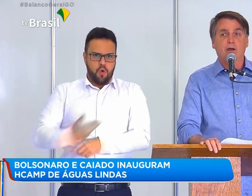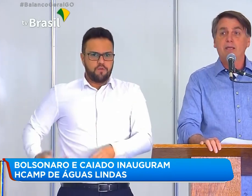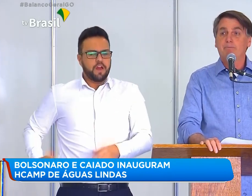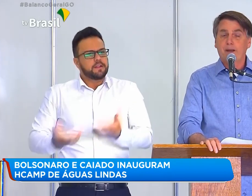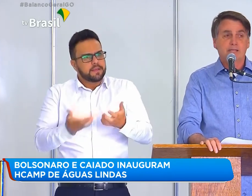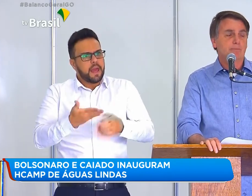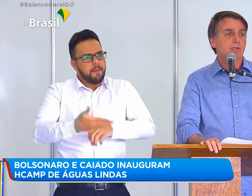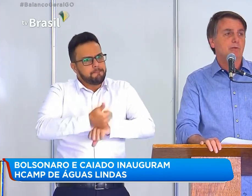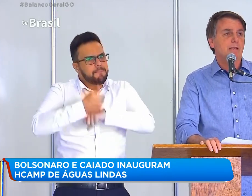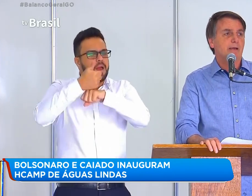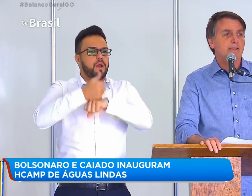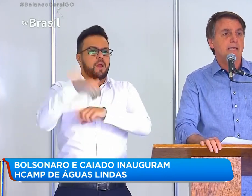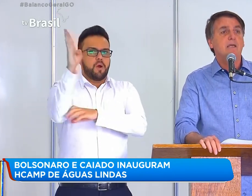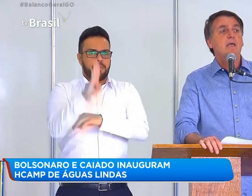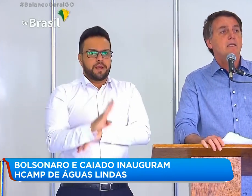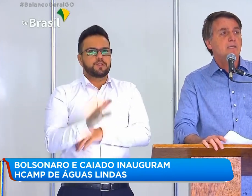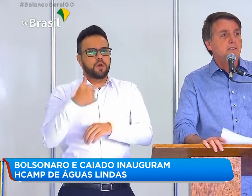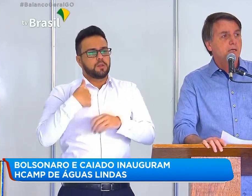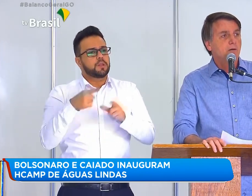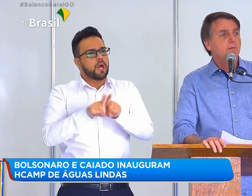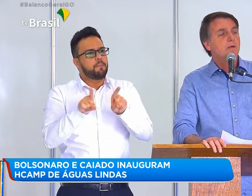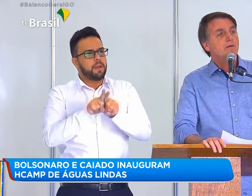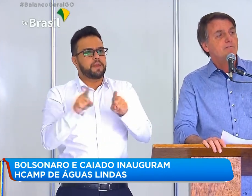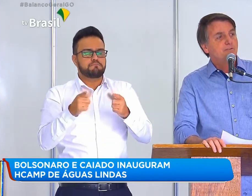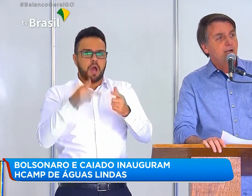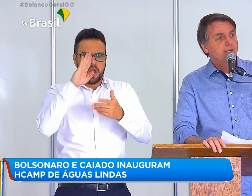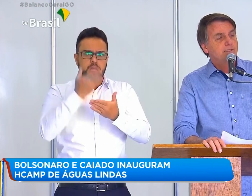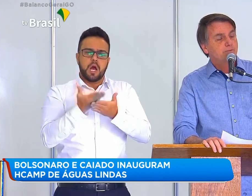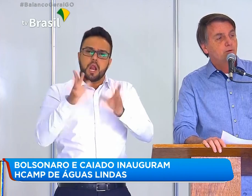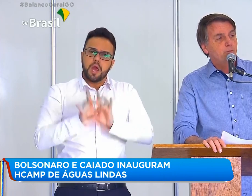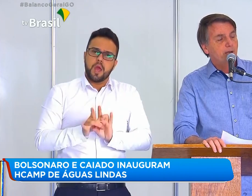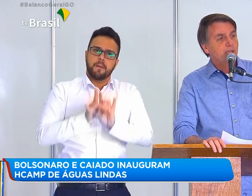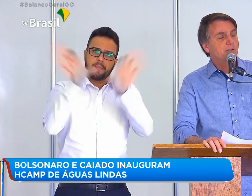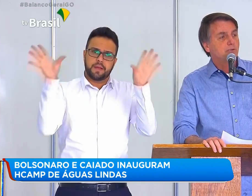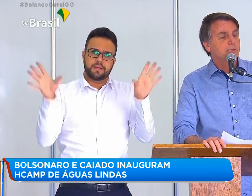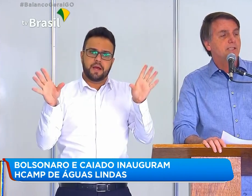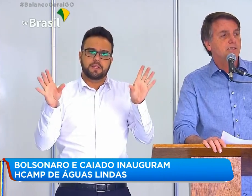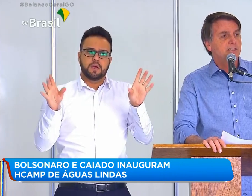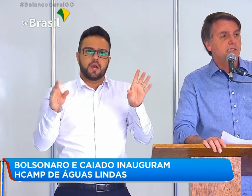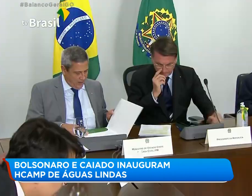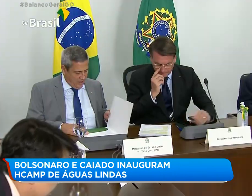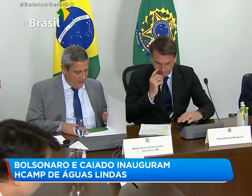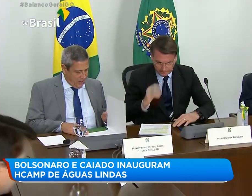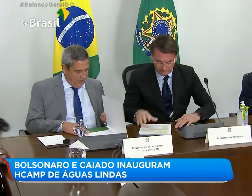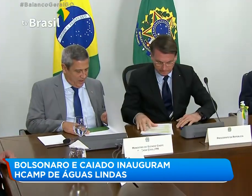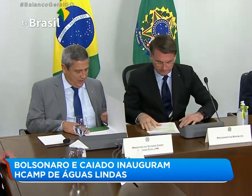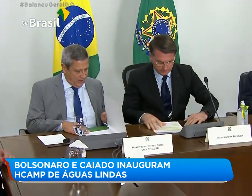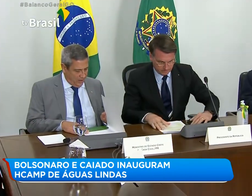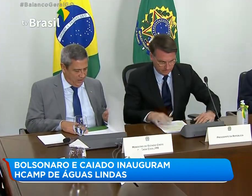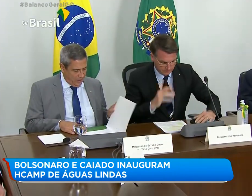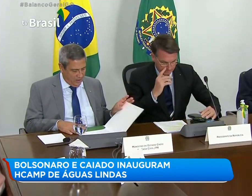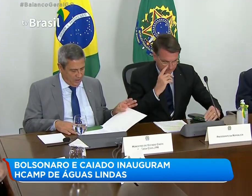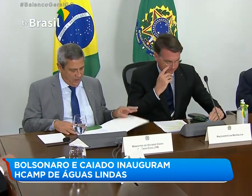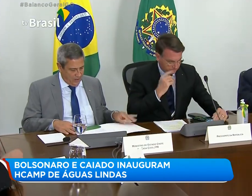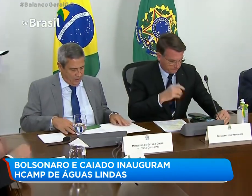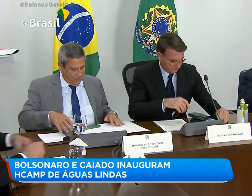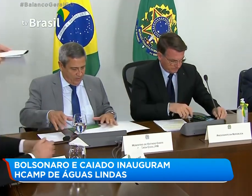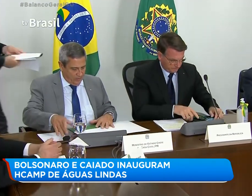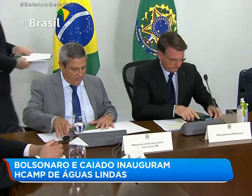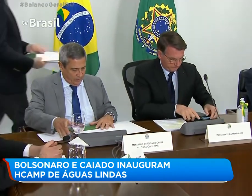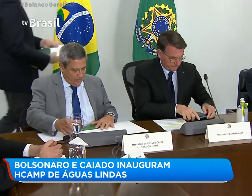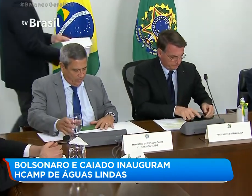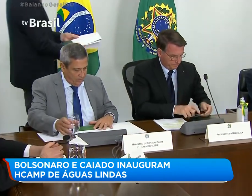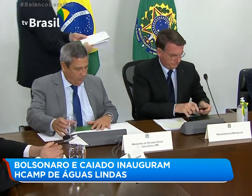Brasil melhor e preza por sua liberdade, que não compareça às ruas nesses dias. À tarde, na comemoração pelo